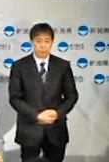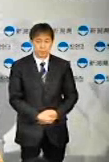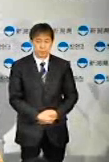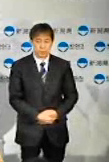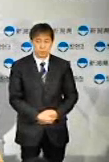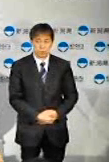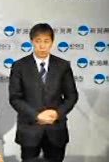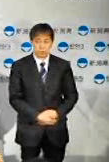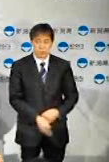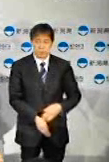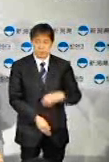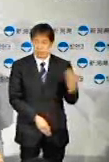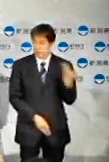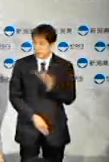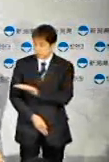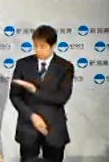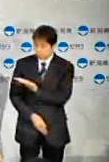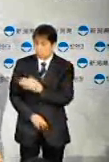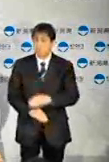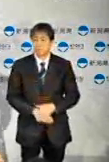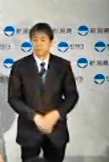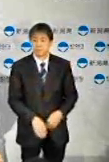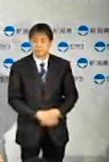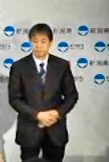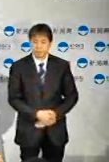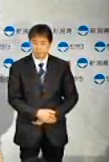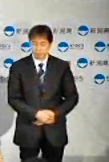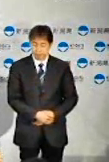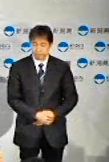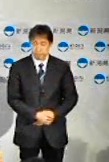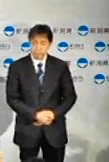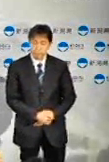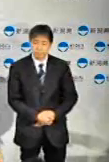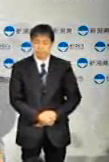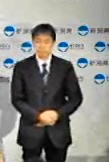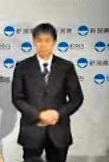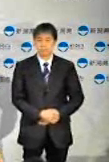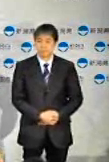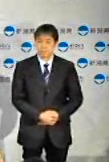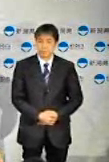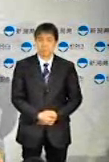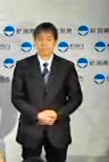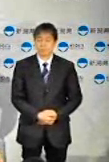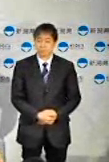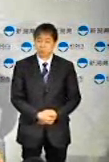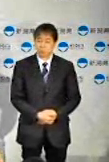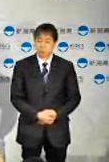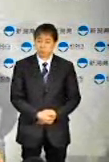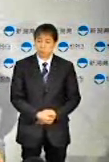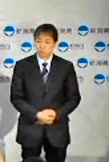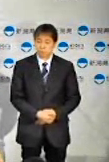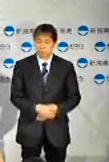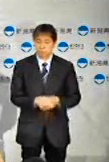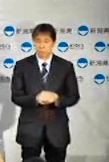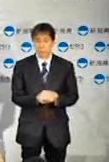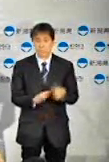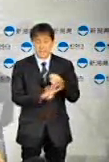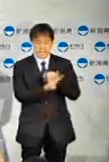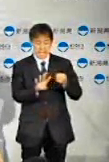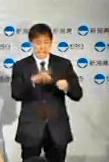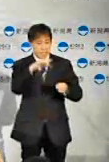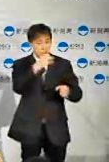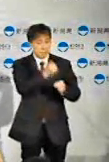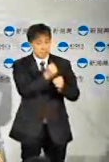以降は挙手いただきます。 はい、新潟日報の足立です。よろしくお願いします。原発に関連してですけれ